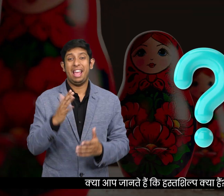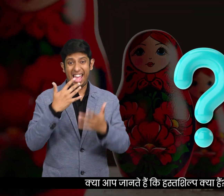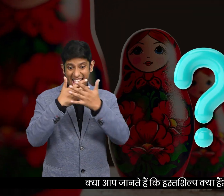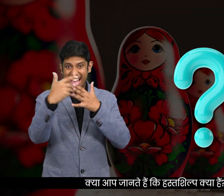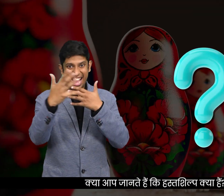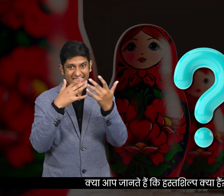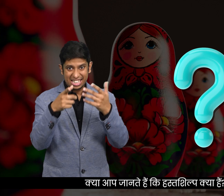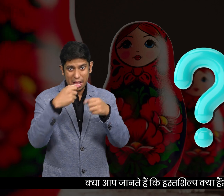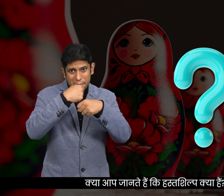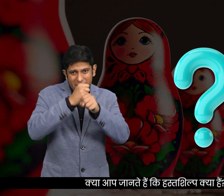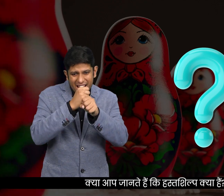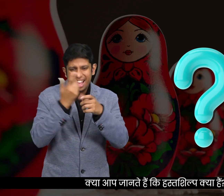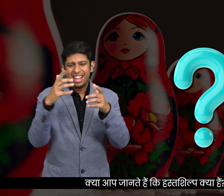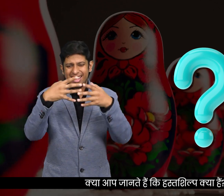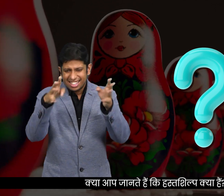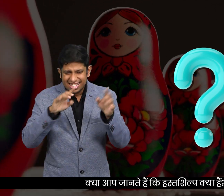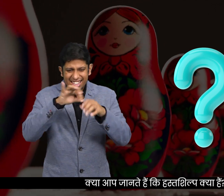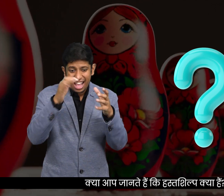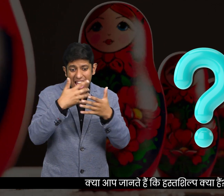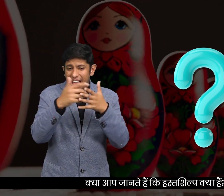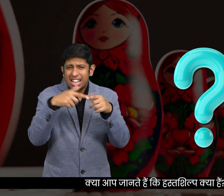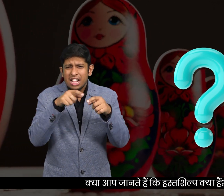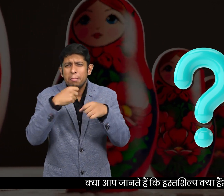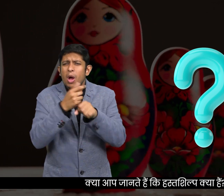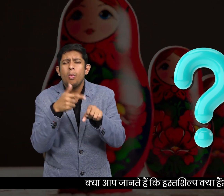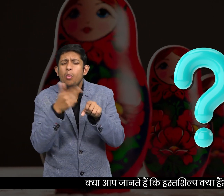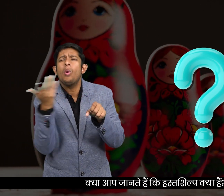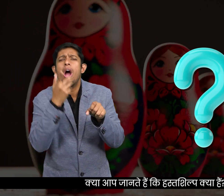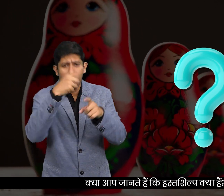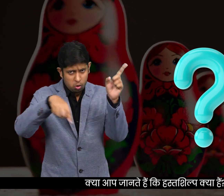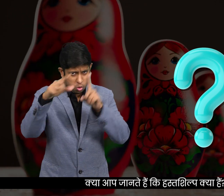क्या आप जानते हैं कि हस्तशिल्प क्या है?